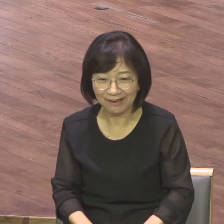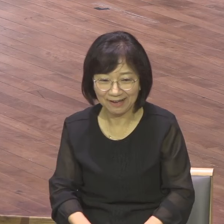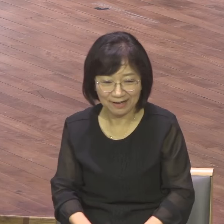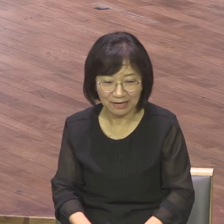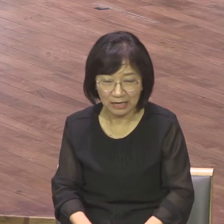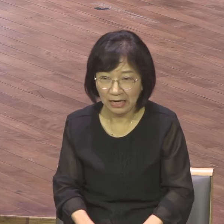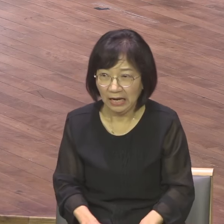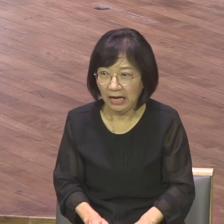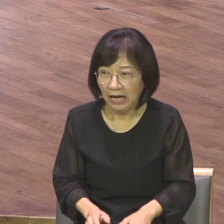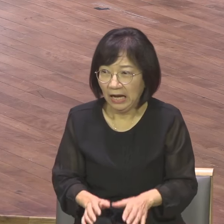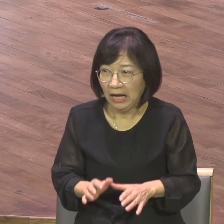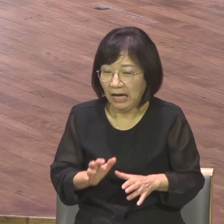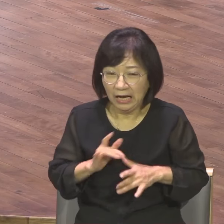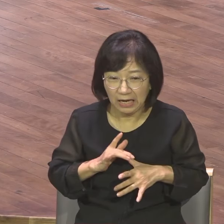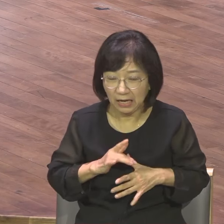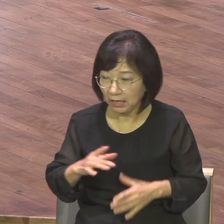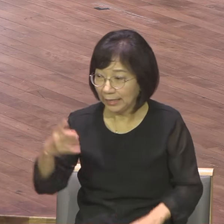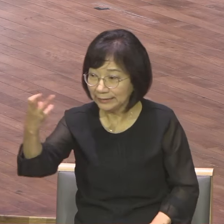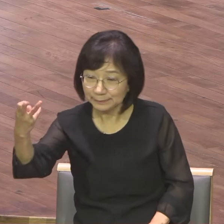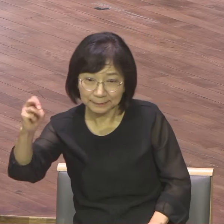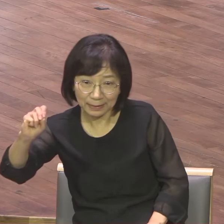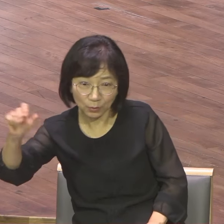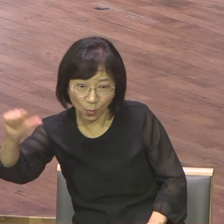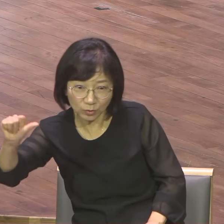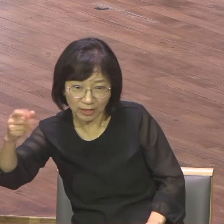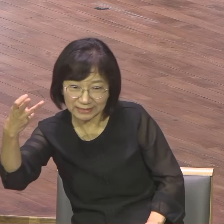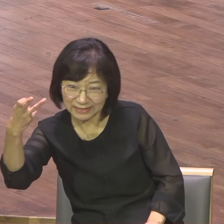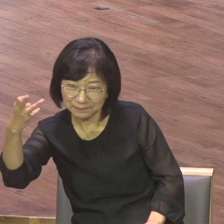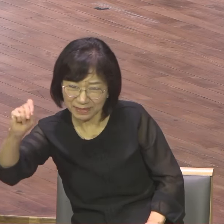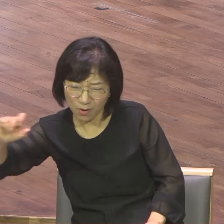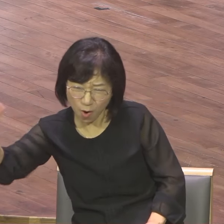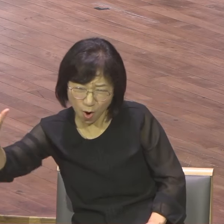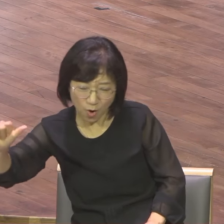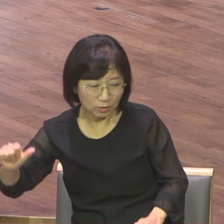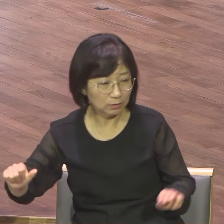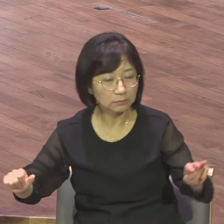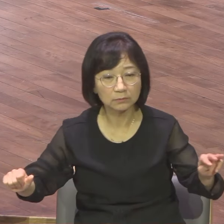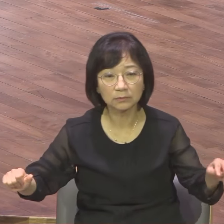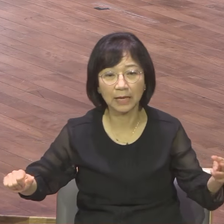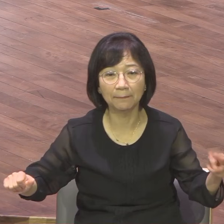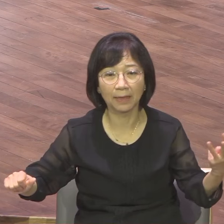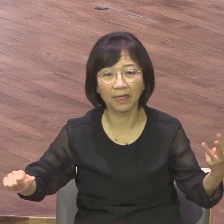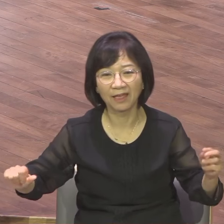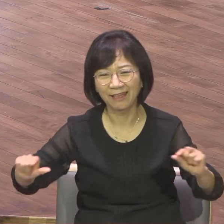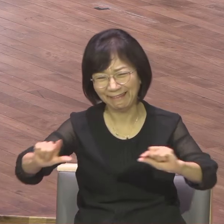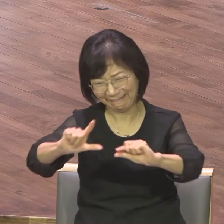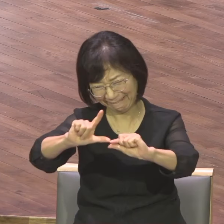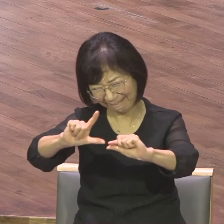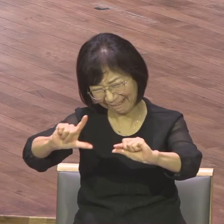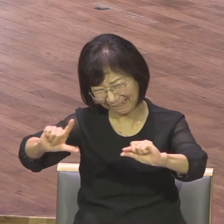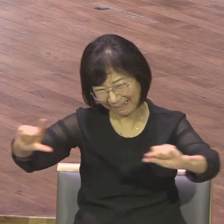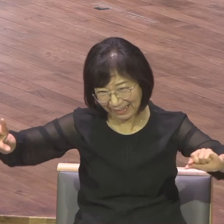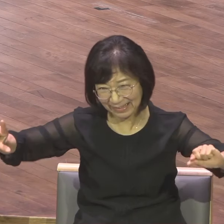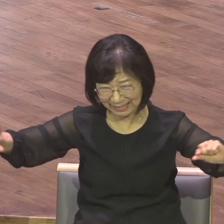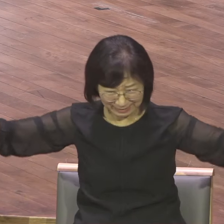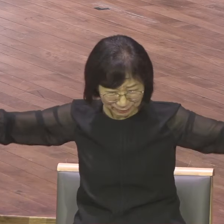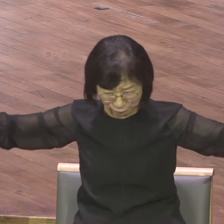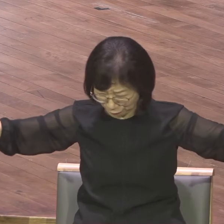얼마나 겁이 납니까? 13만 5천이 밀려오는데 300명이 이 오졸들이 모여서